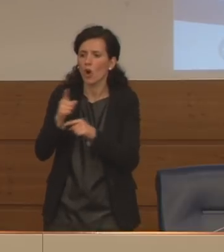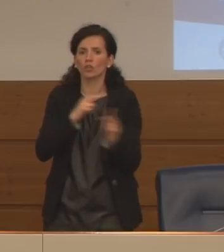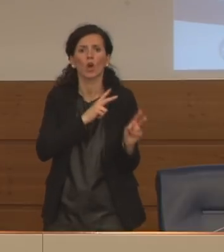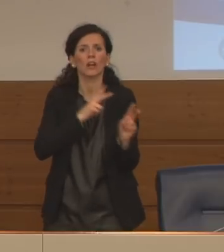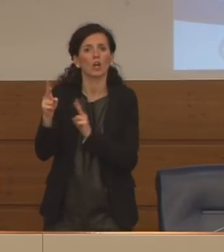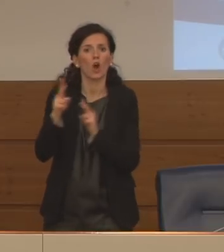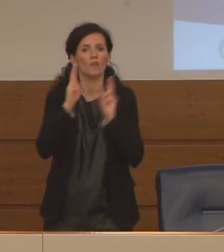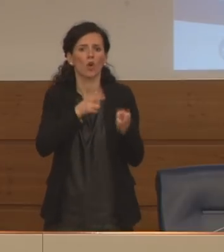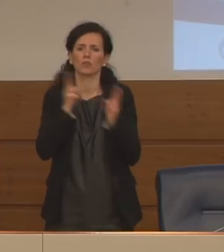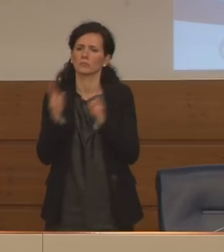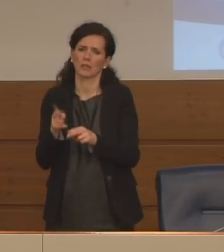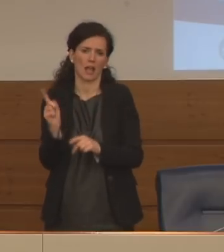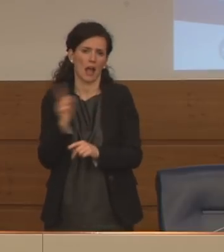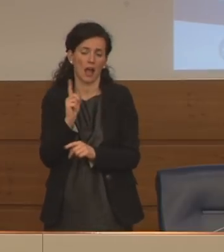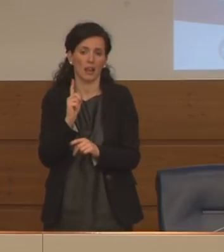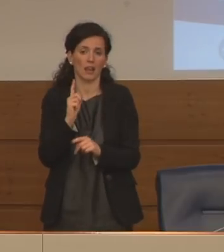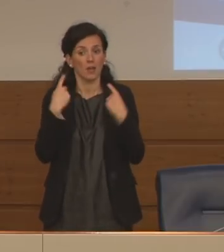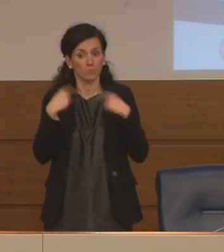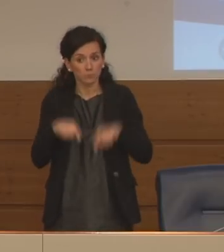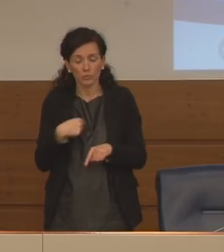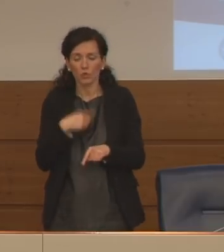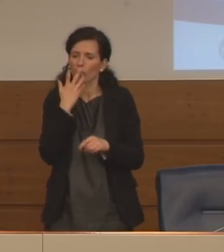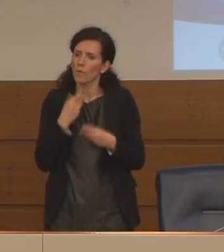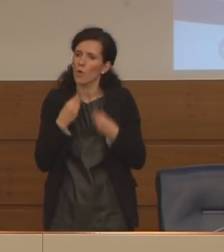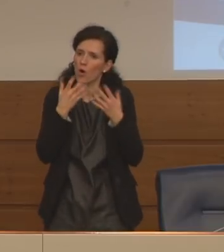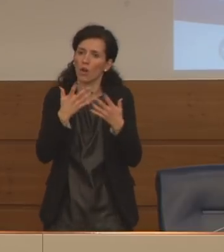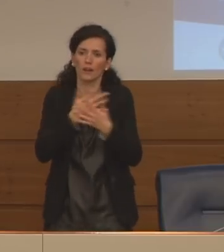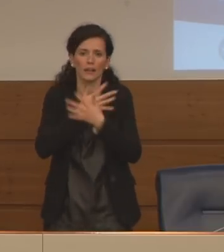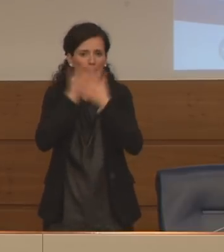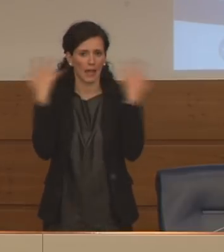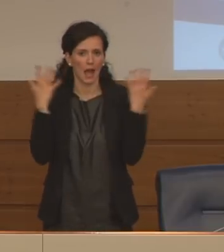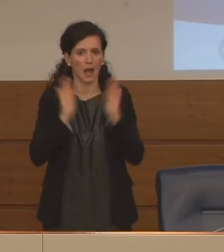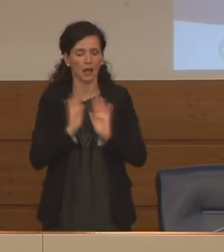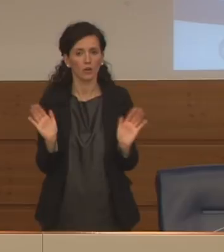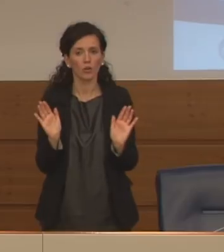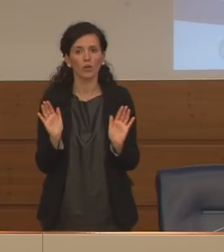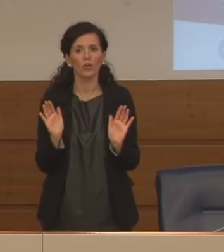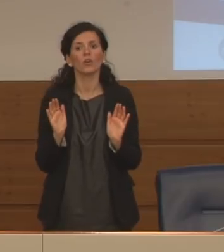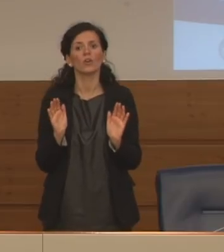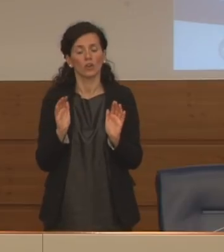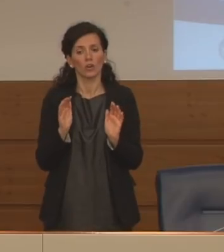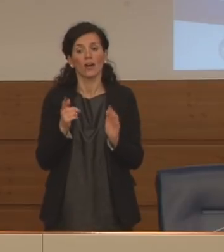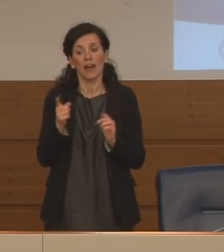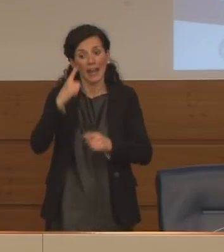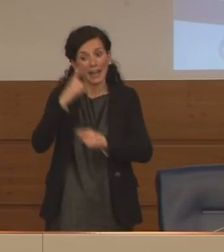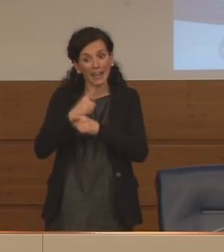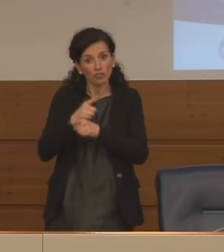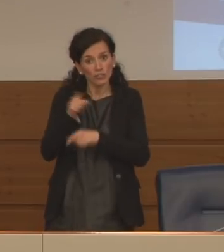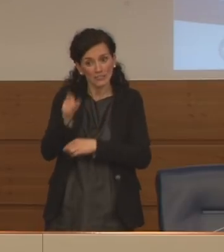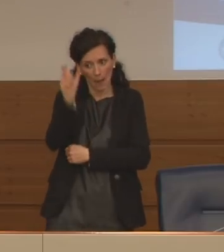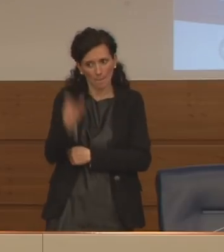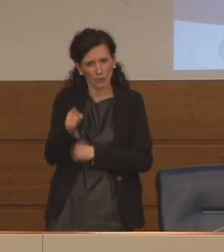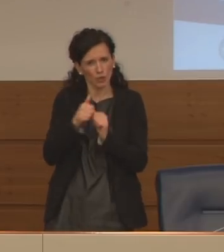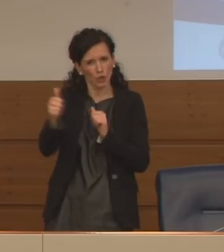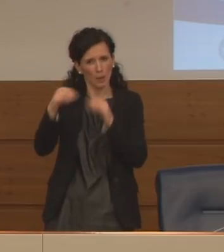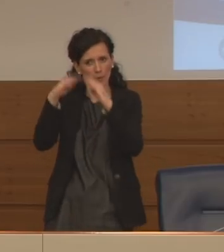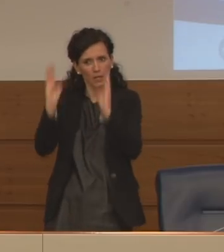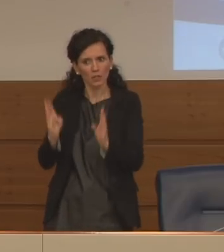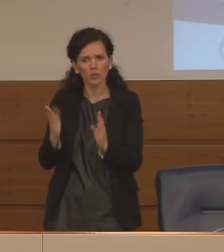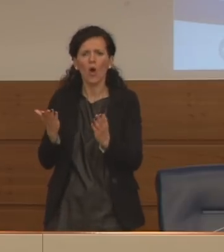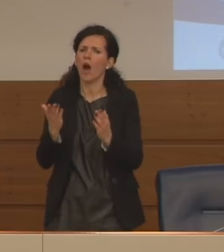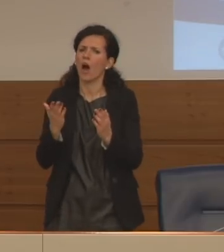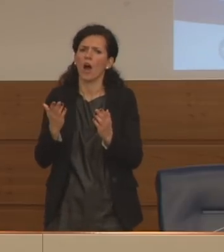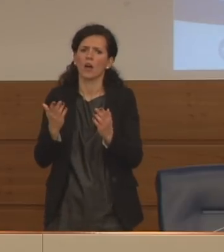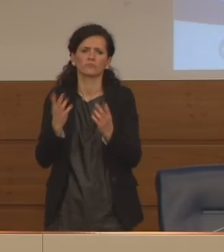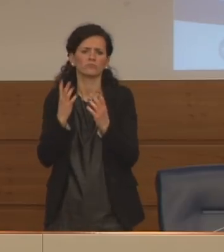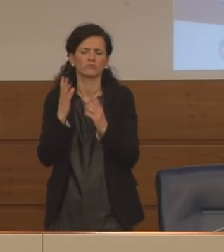ospedaliero questo lo voglio chiarire perché qualora necessitassero ricoveri ospedalieri si trova la